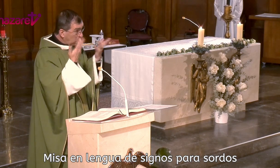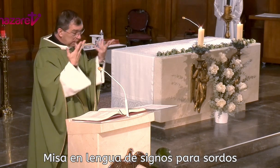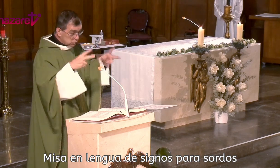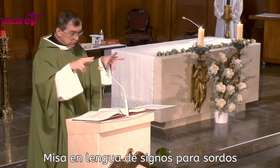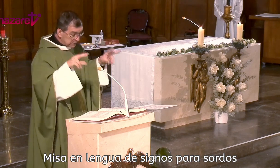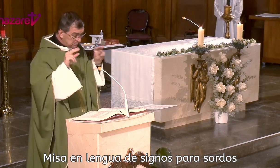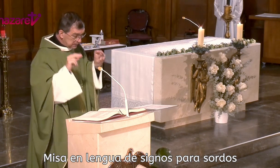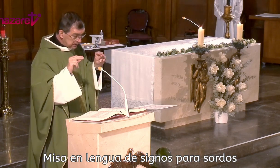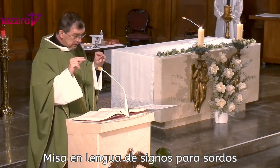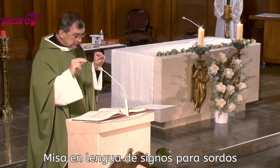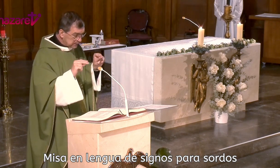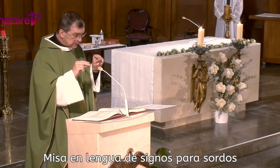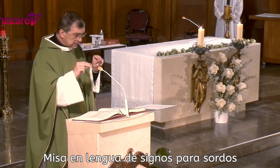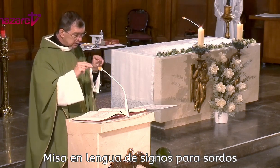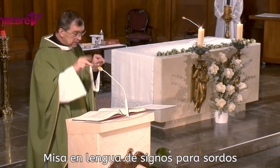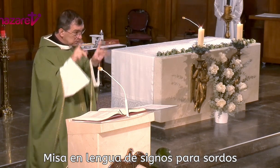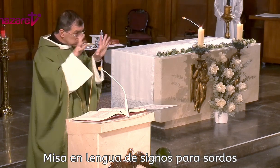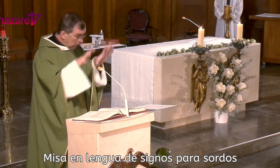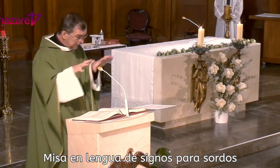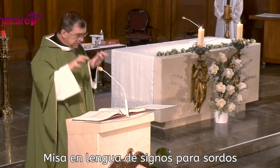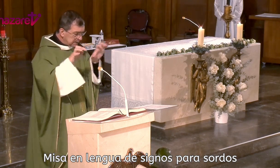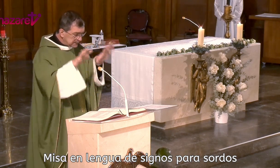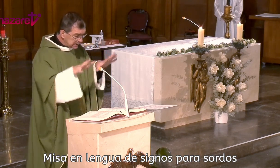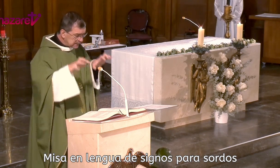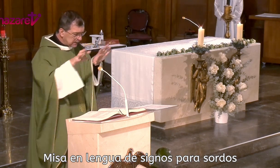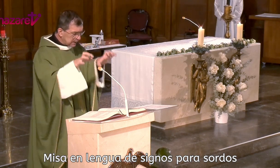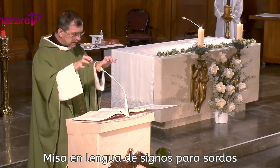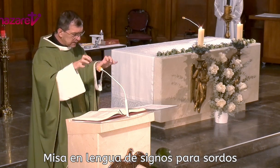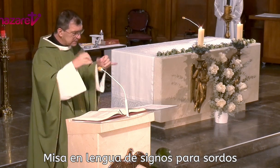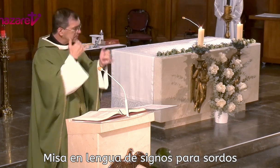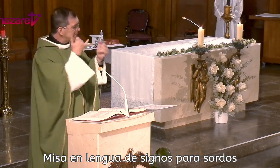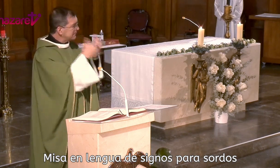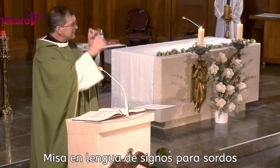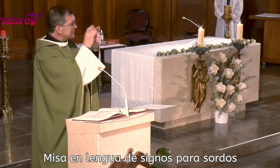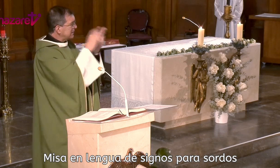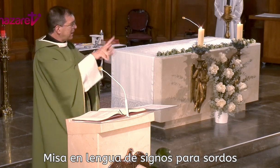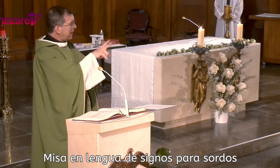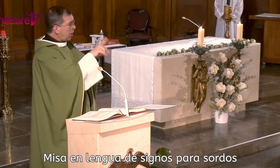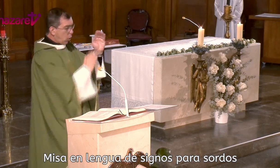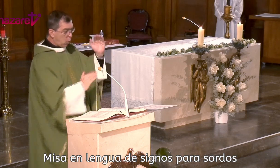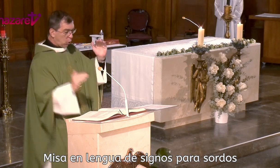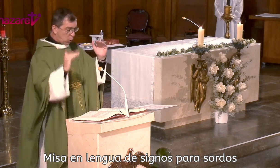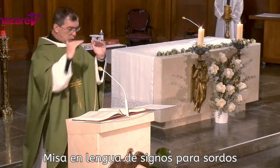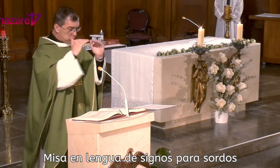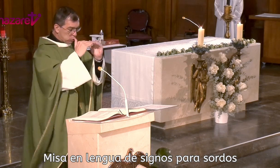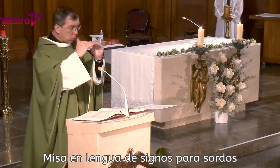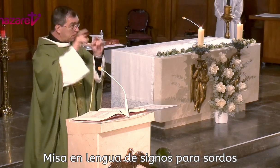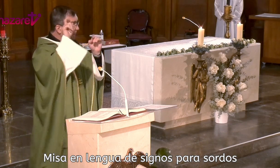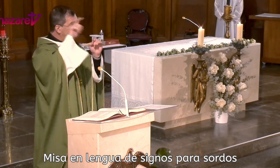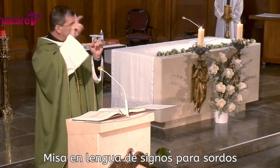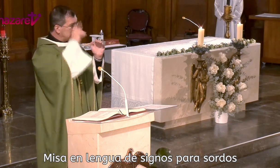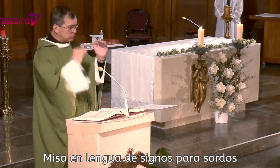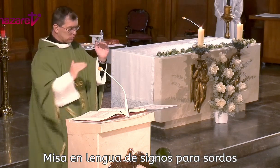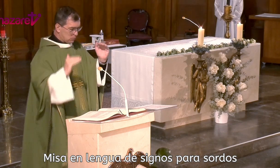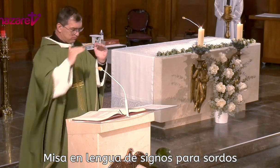cuando termine su aprendizaje, será como su maestro.